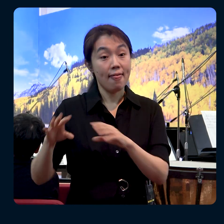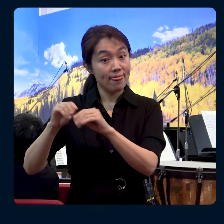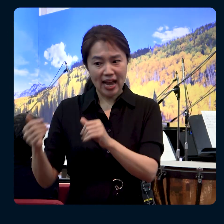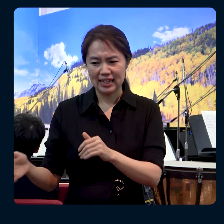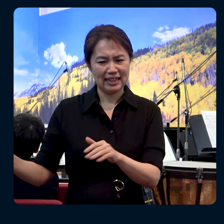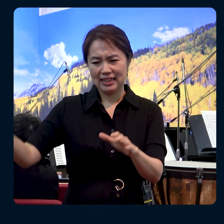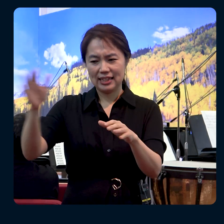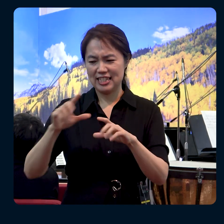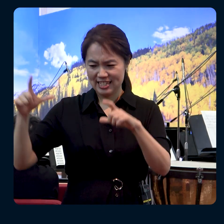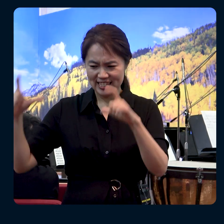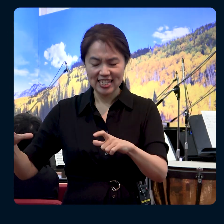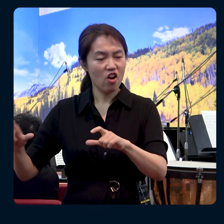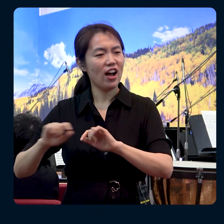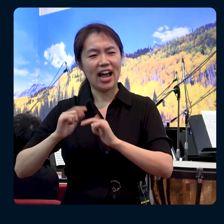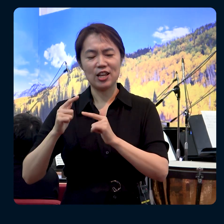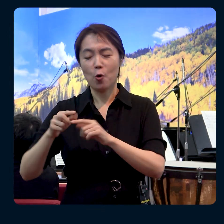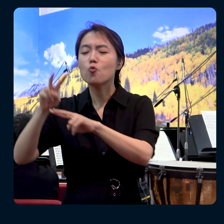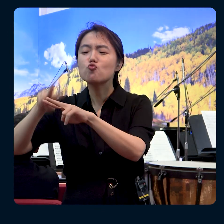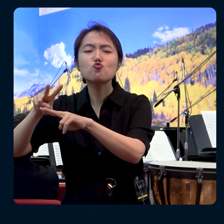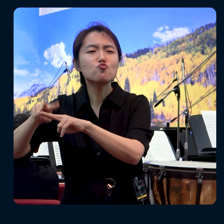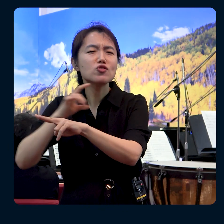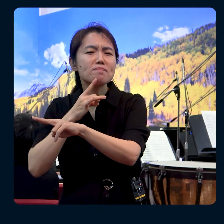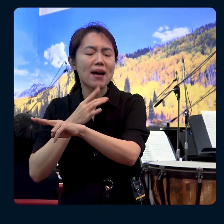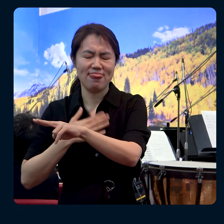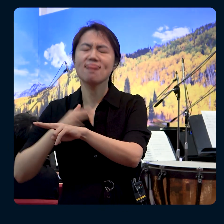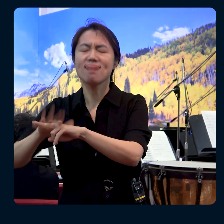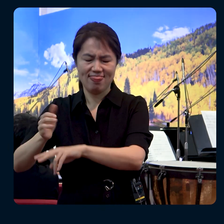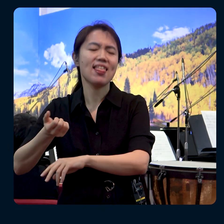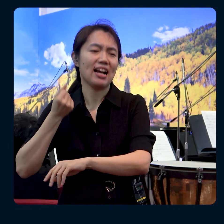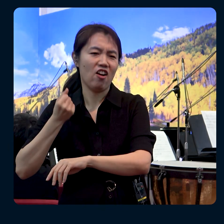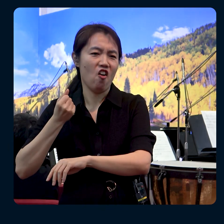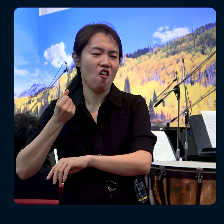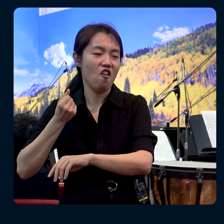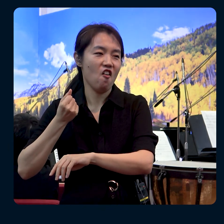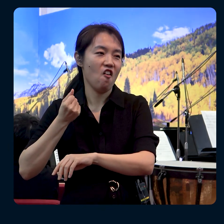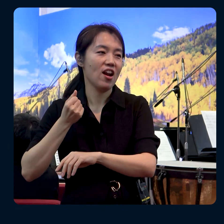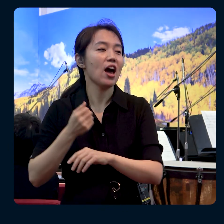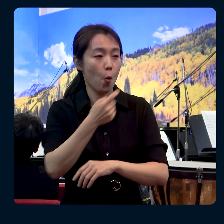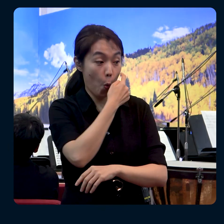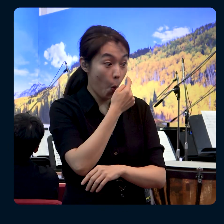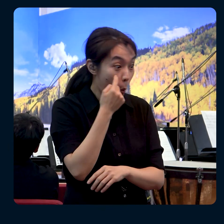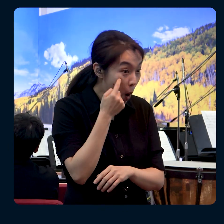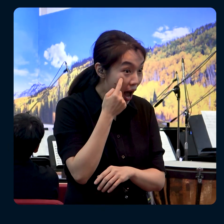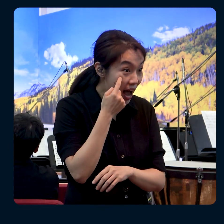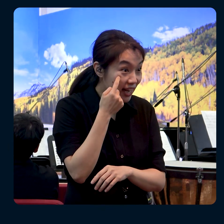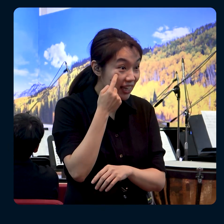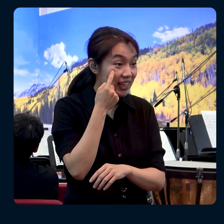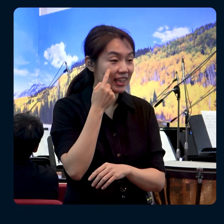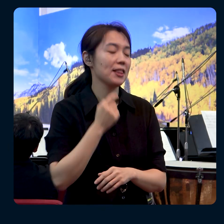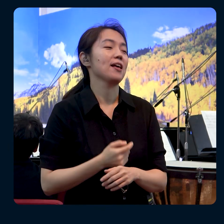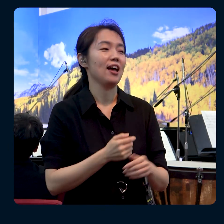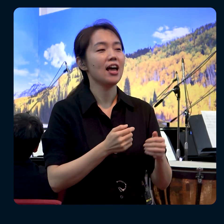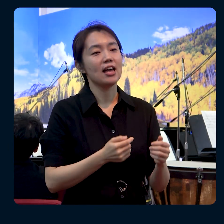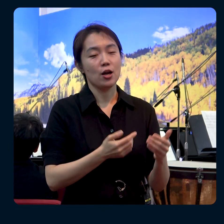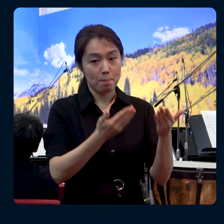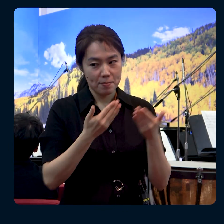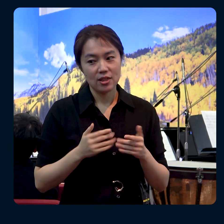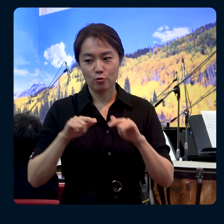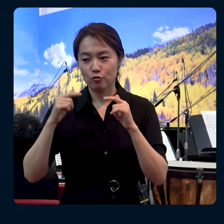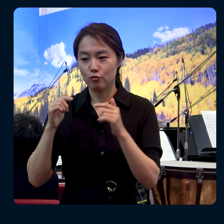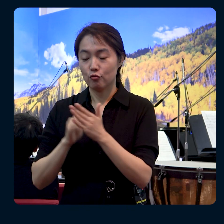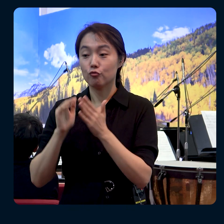것을 확인받은 거예요. 그걸 확인받은 거예요. 그걸 확인받고는 너무 감사해서 거기다 나무를 심었잖아요.